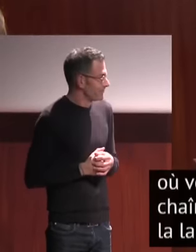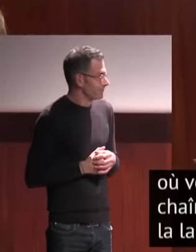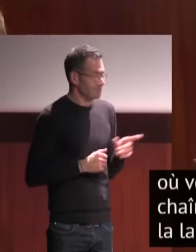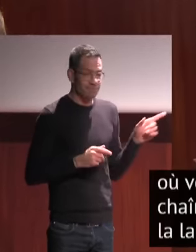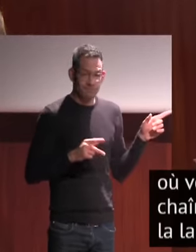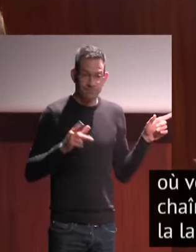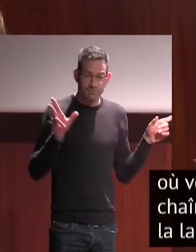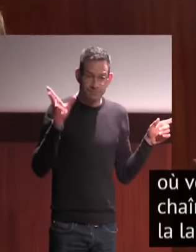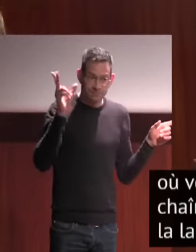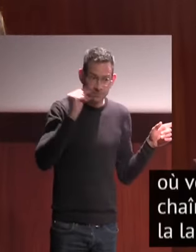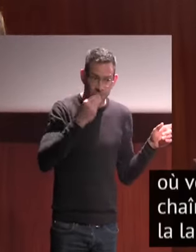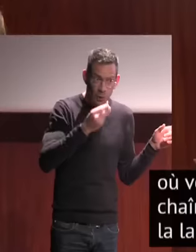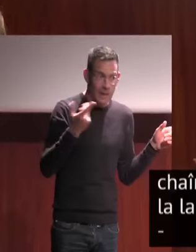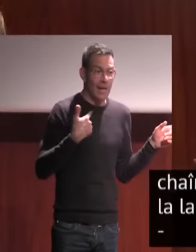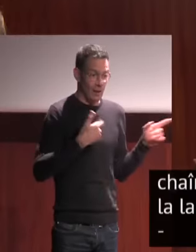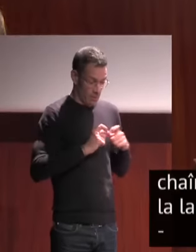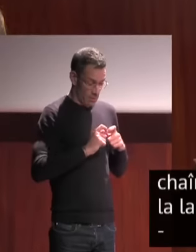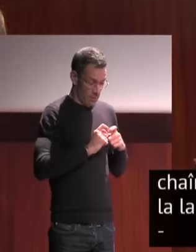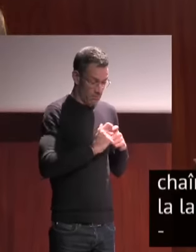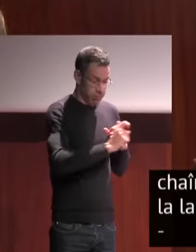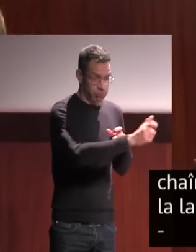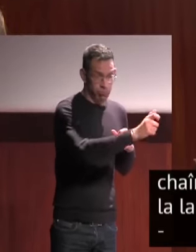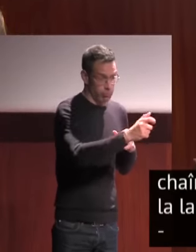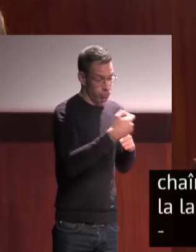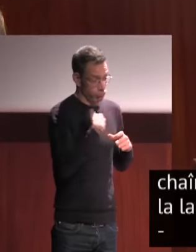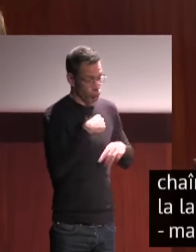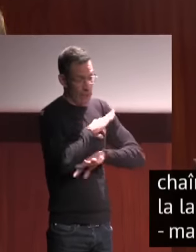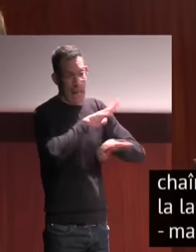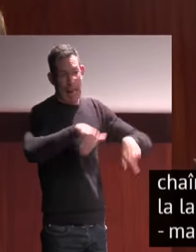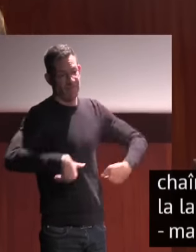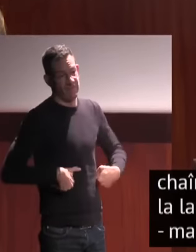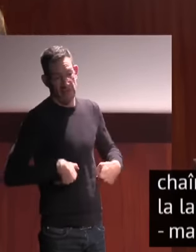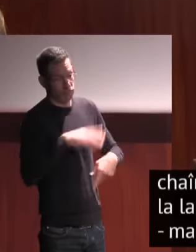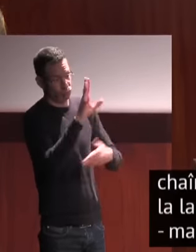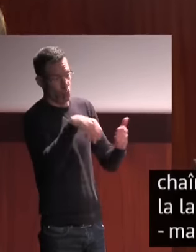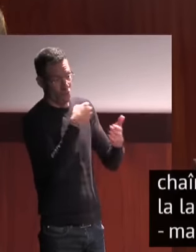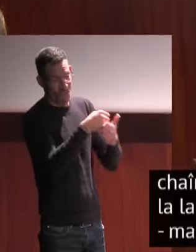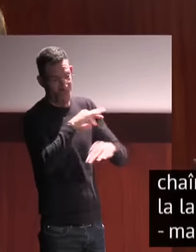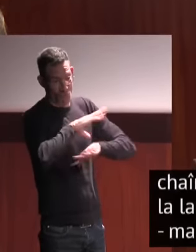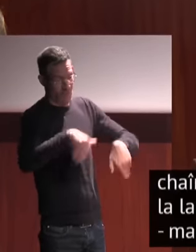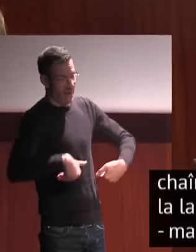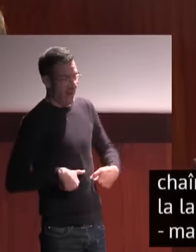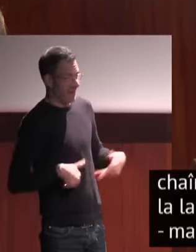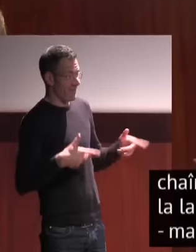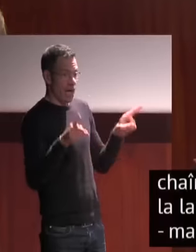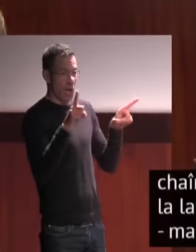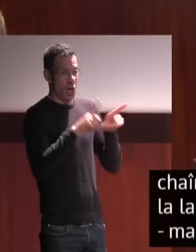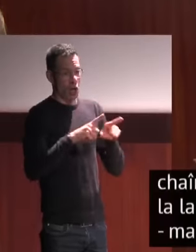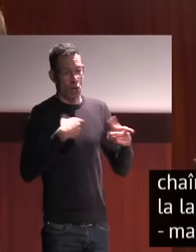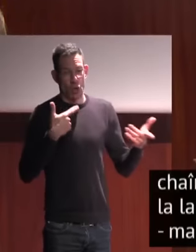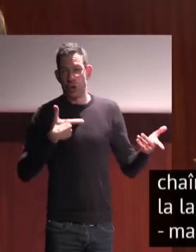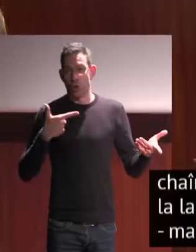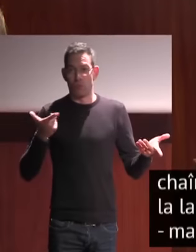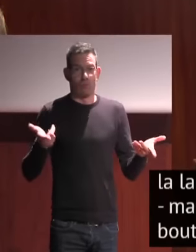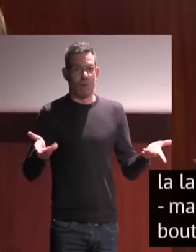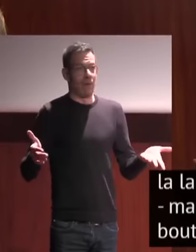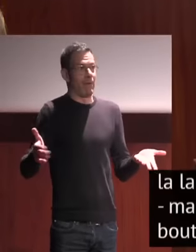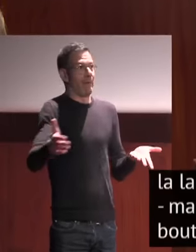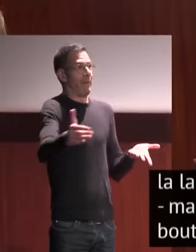Alors, moi, ma place dans la chaîne du livre est plutôt à la fin. Je suis en bout de chaîne. Je suis une sorte de réceptacle, pour utiliser un très beau